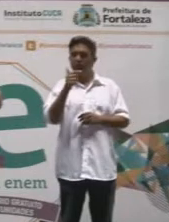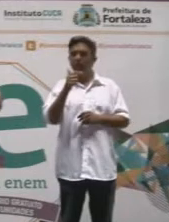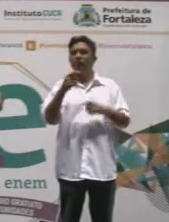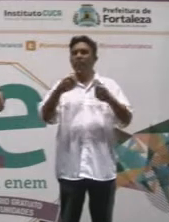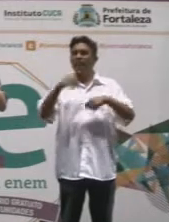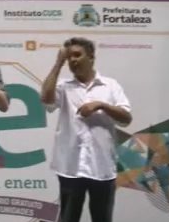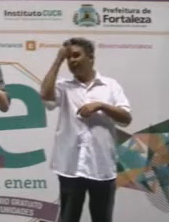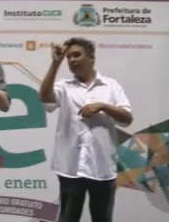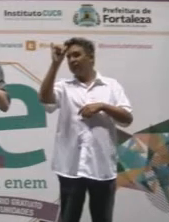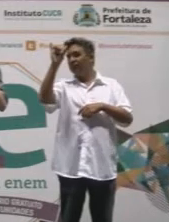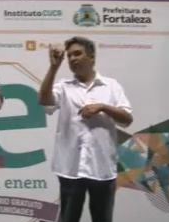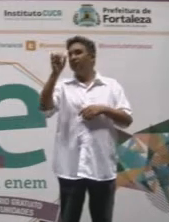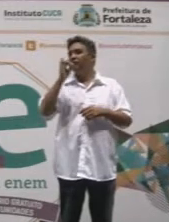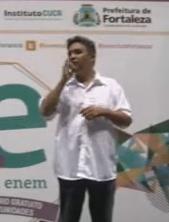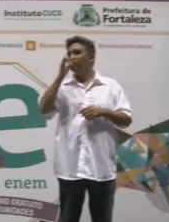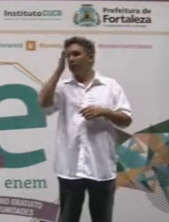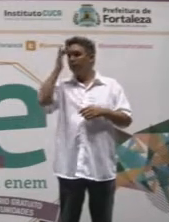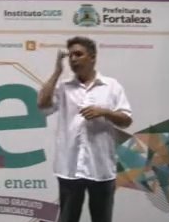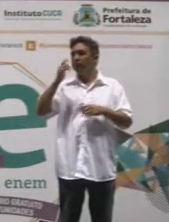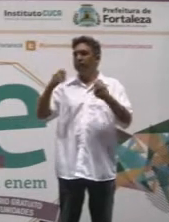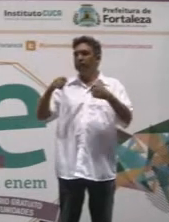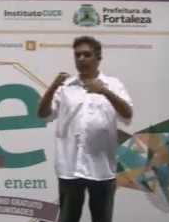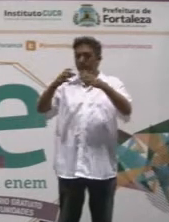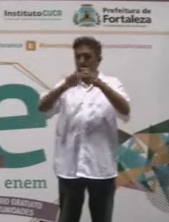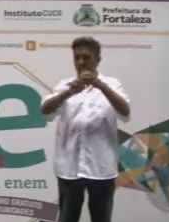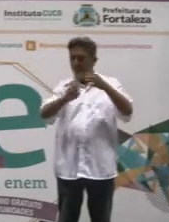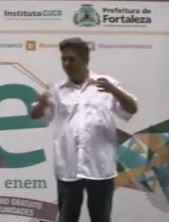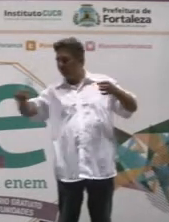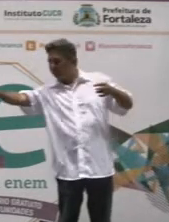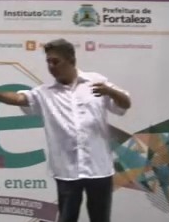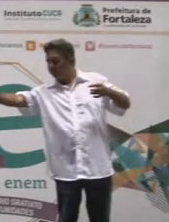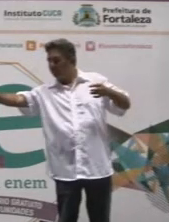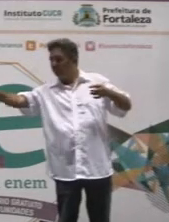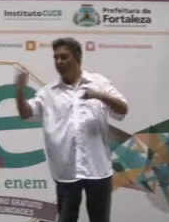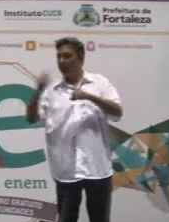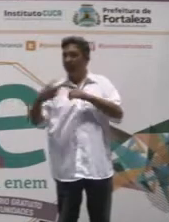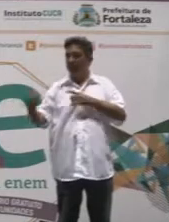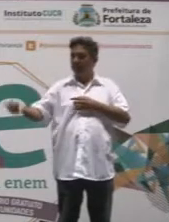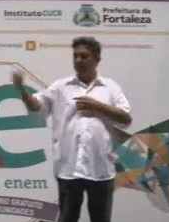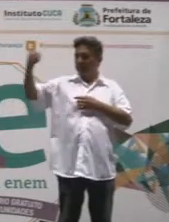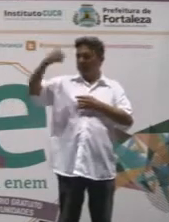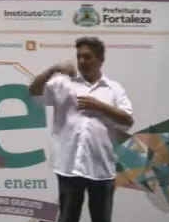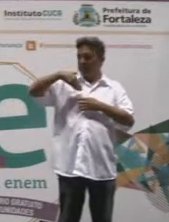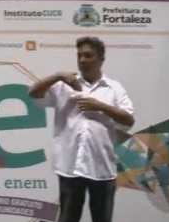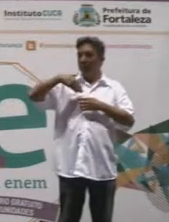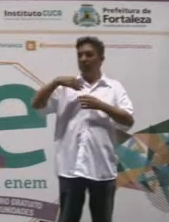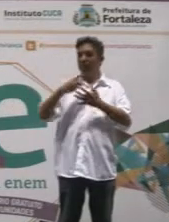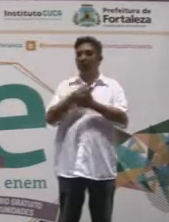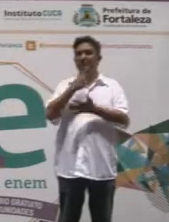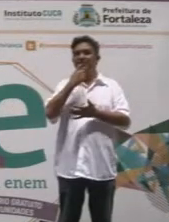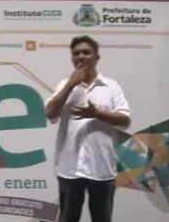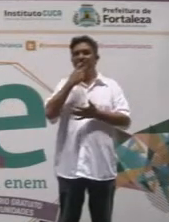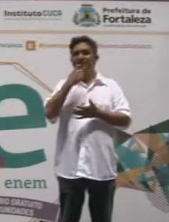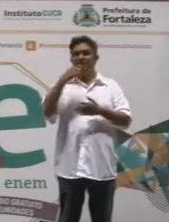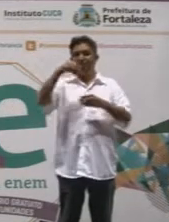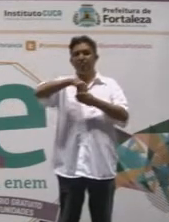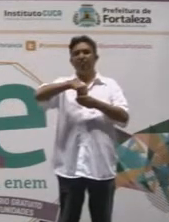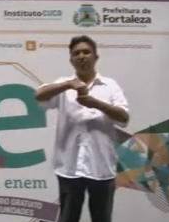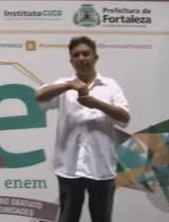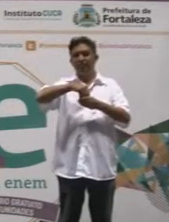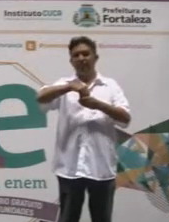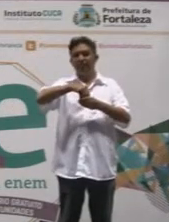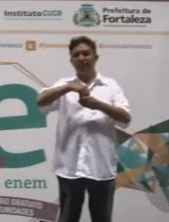deve evitar e a pessoa deve ficar em isolamento total. Ele causa hemorragia interna, porque o vírus ataca os vasos sanguíneos. E a pessoa tem